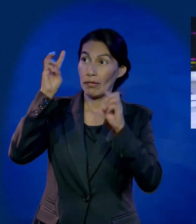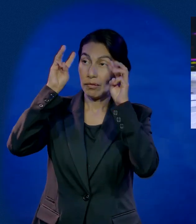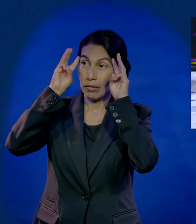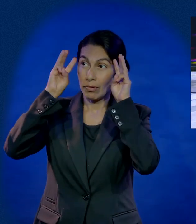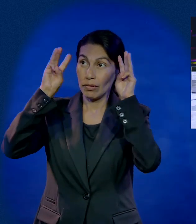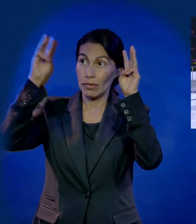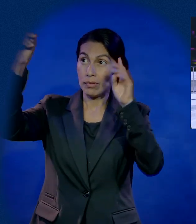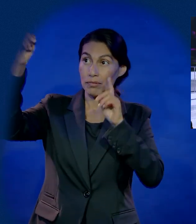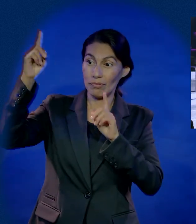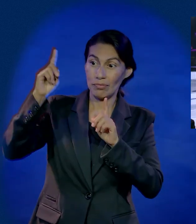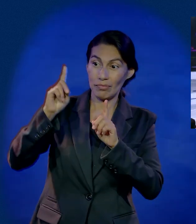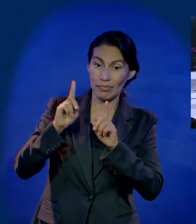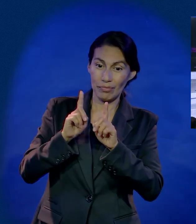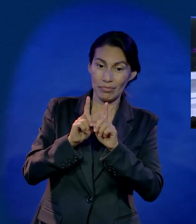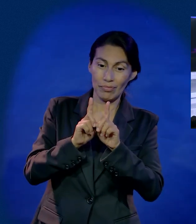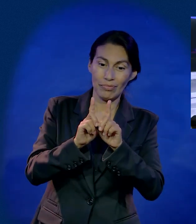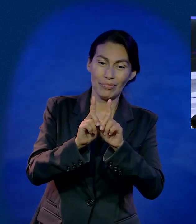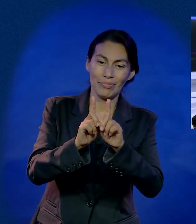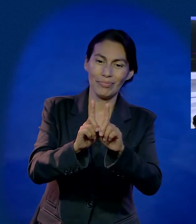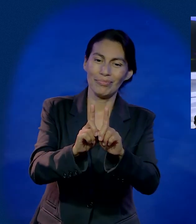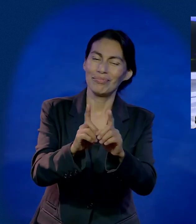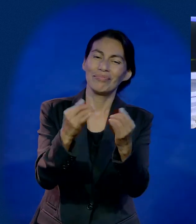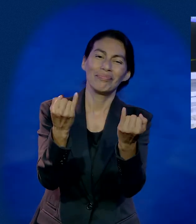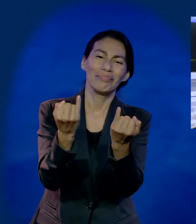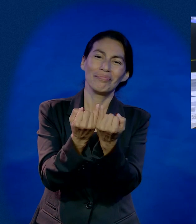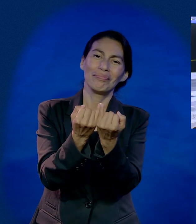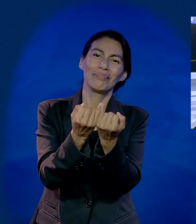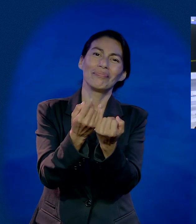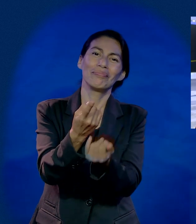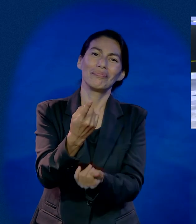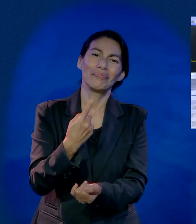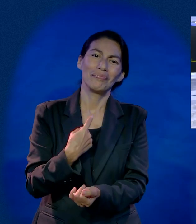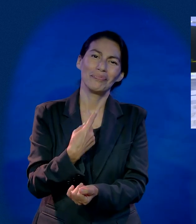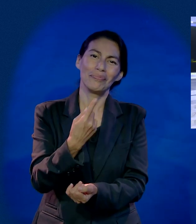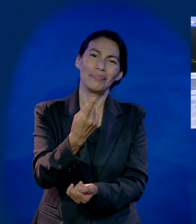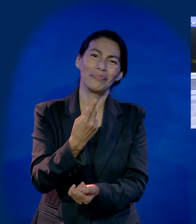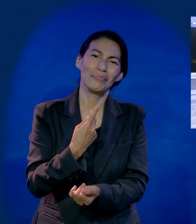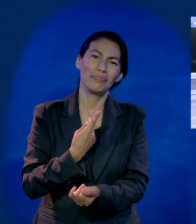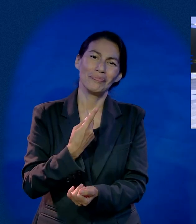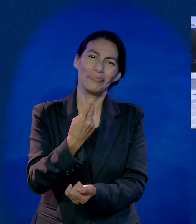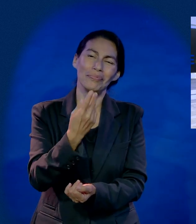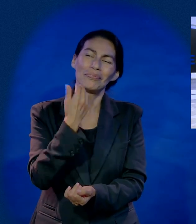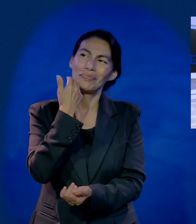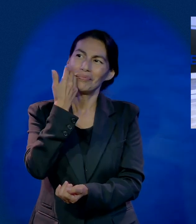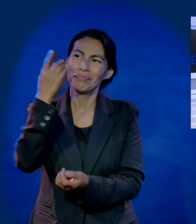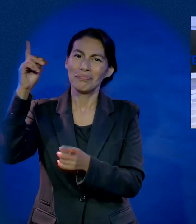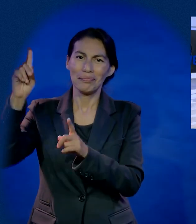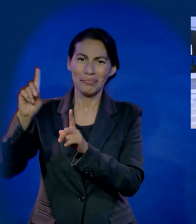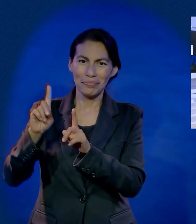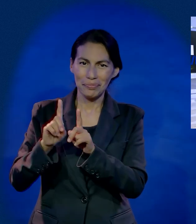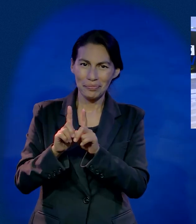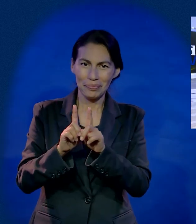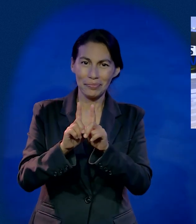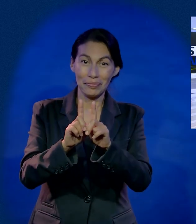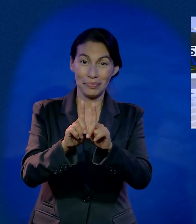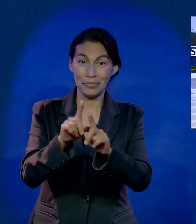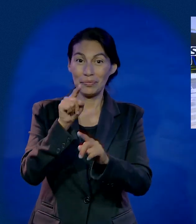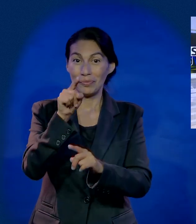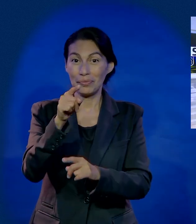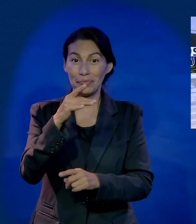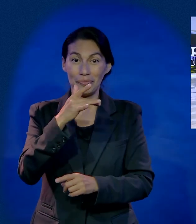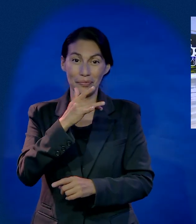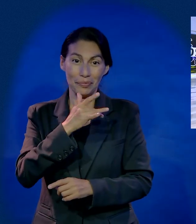como estuvo con Moisés, hoy contigo quiere estar.